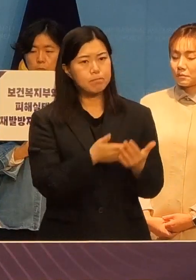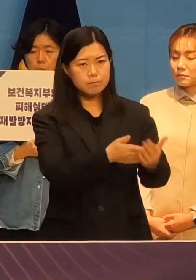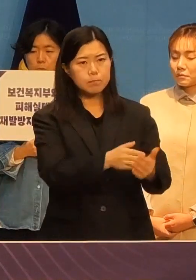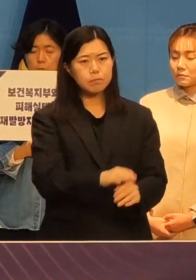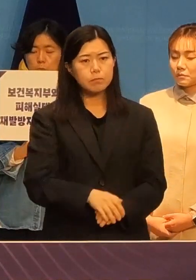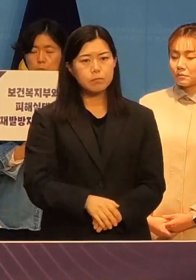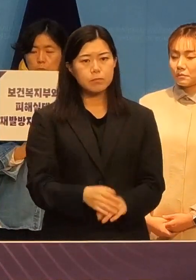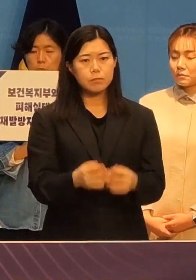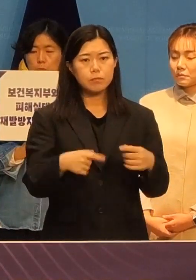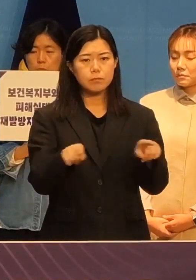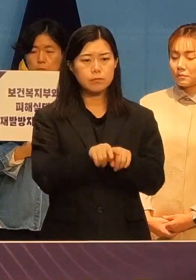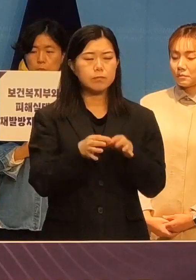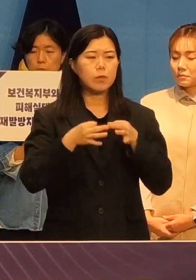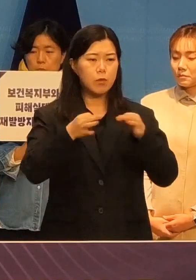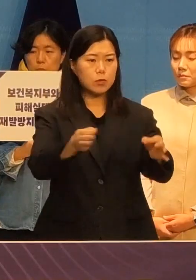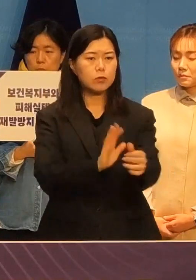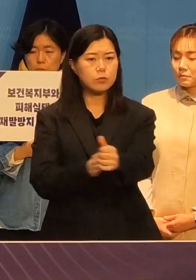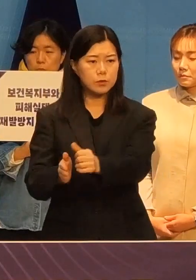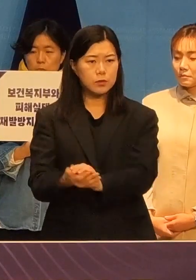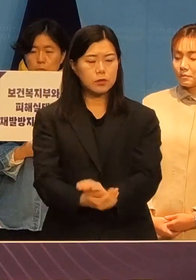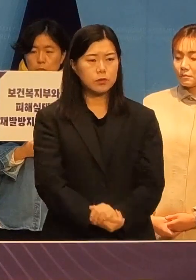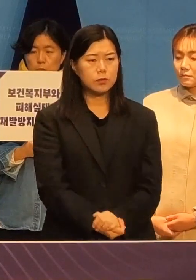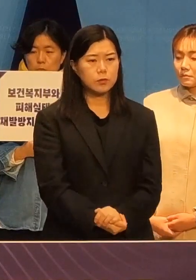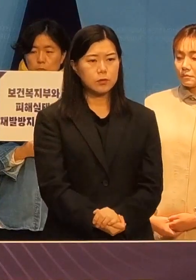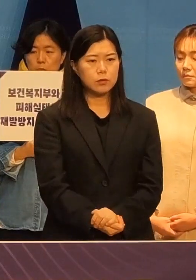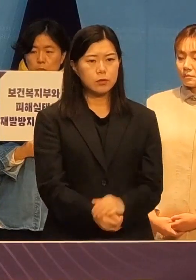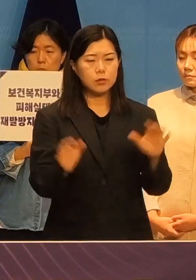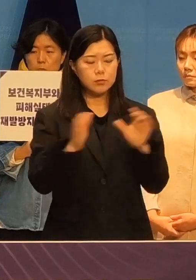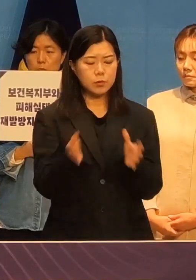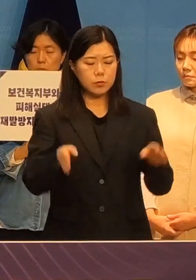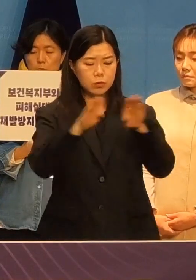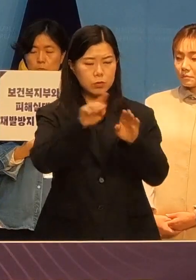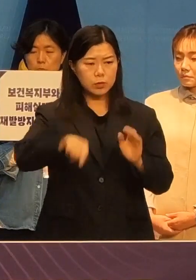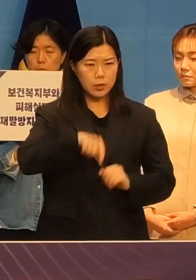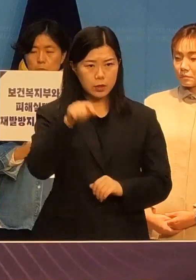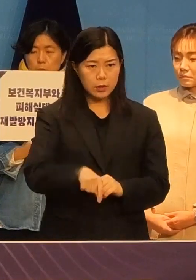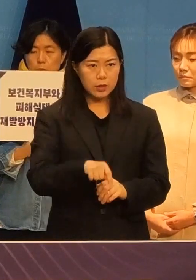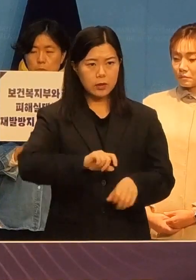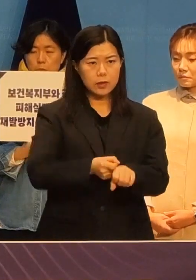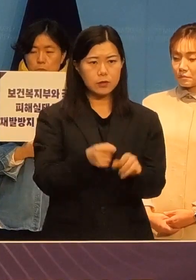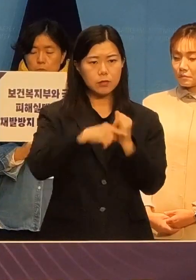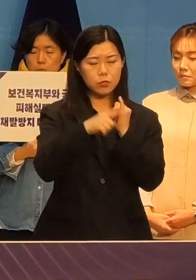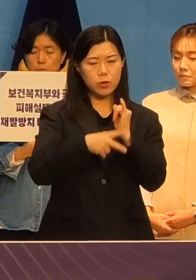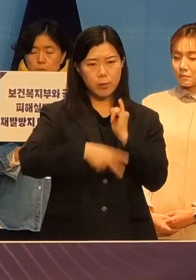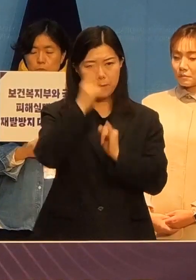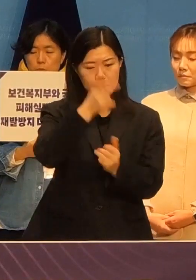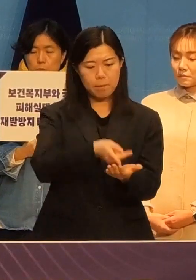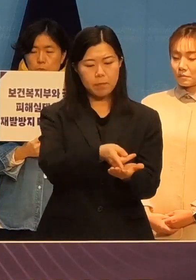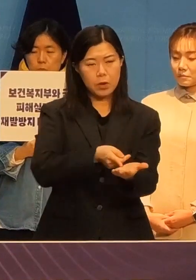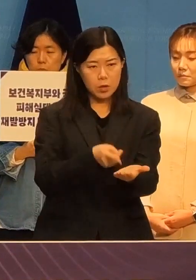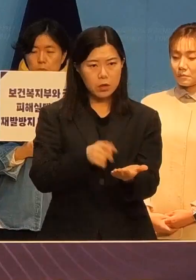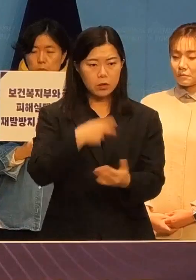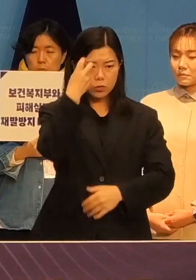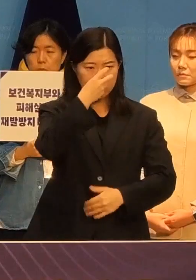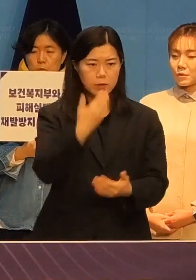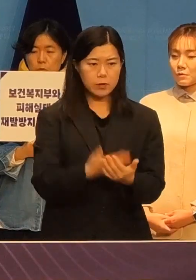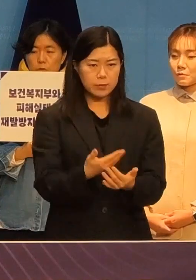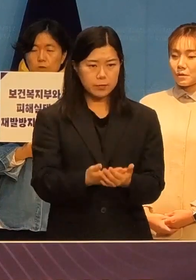같이 외쳐주시길 바랍니다. 집단 수용시설 내 강제불임, 피임시설